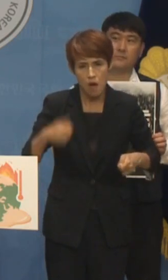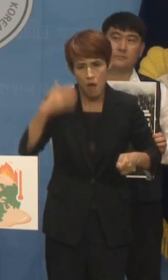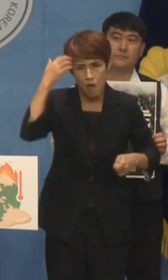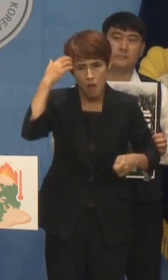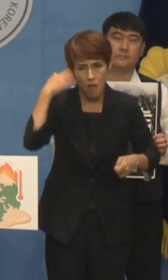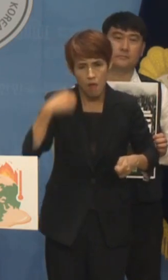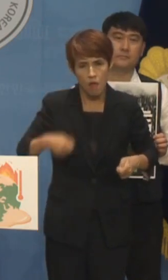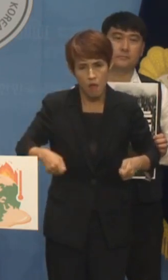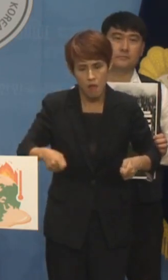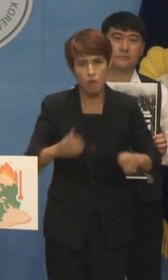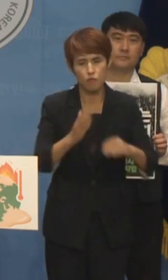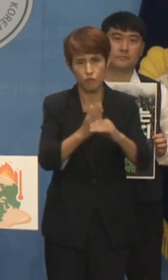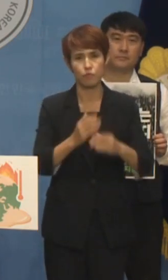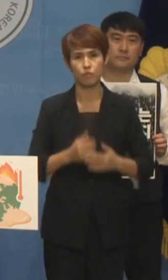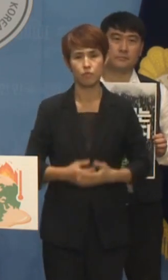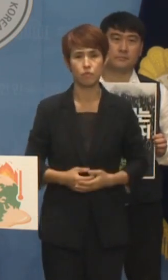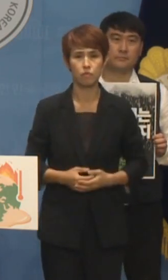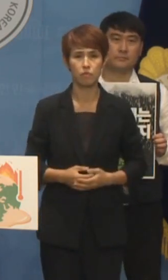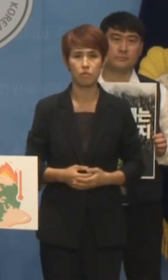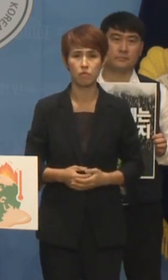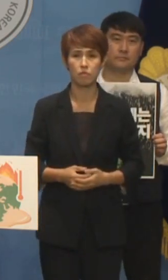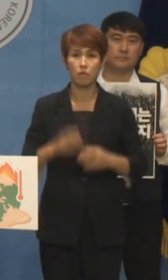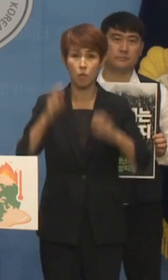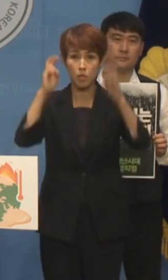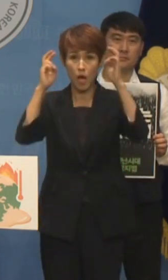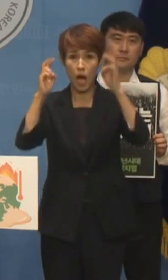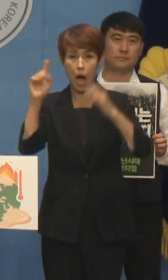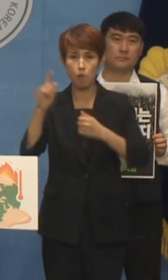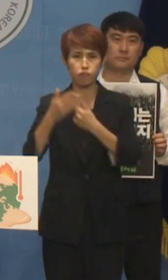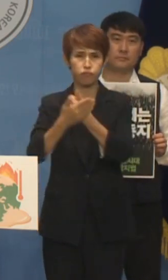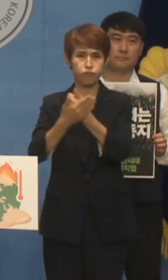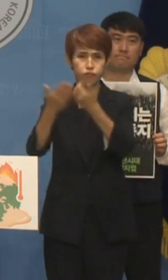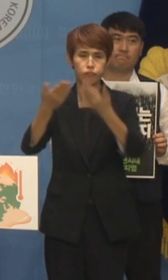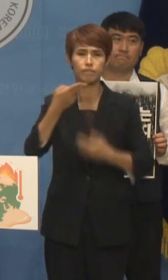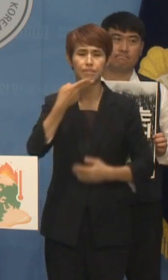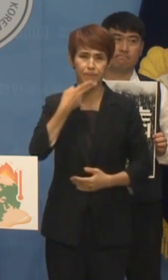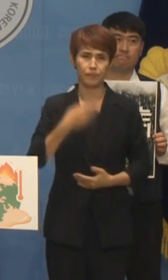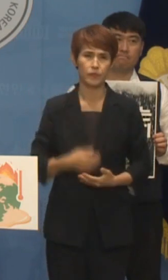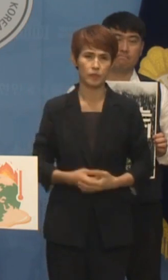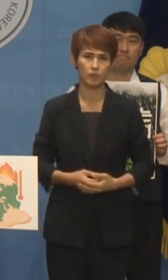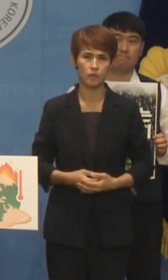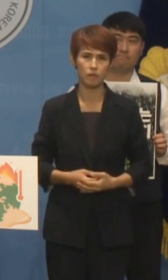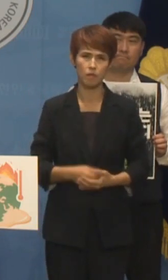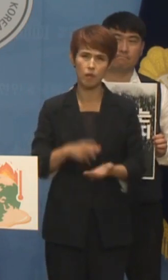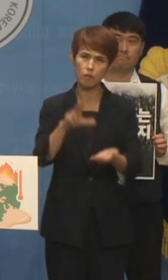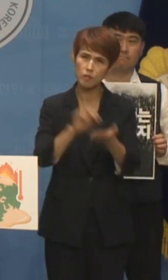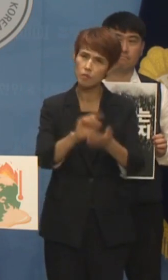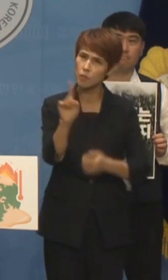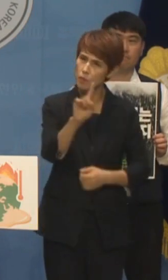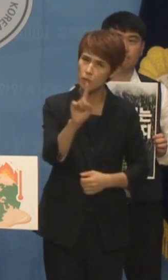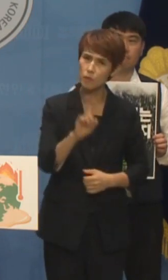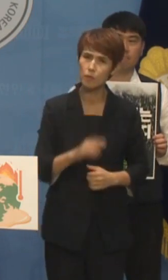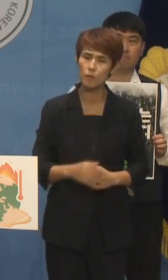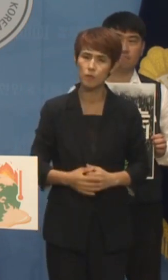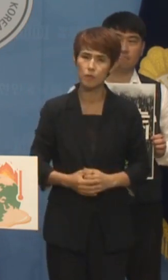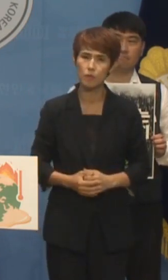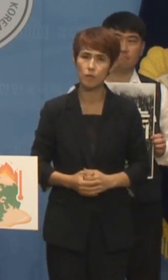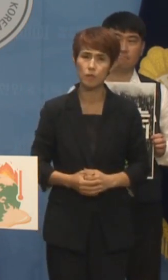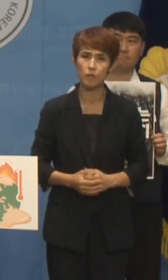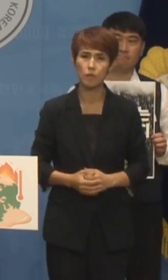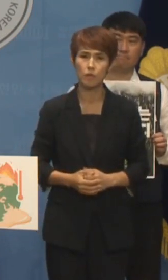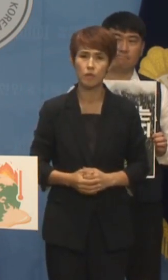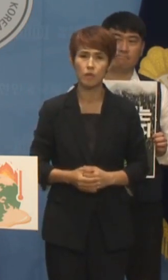있습니다. 그러나 회사는 아무런 조치를 하지 않습니다. 무엇이 문제일까요?